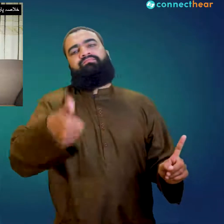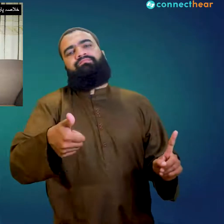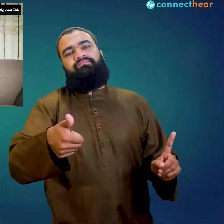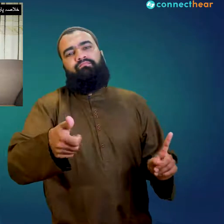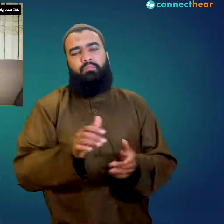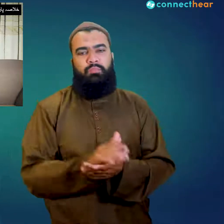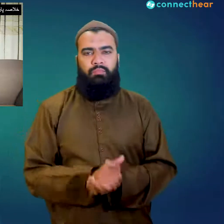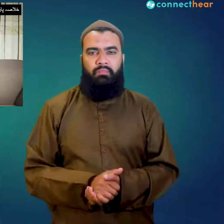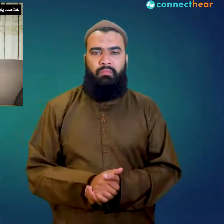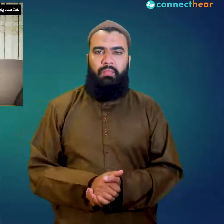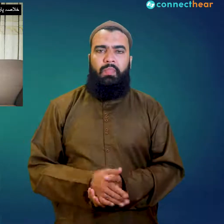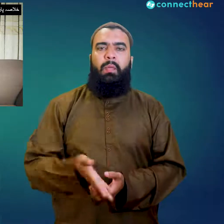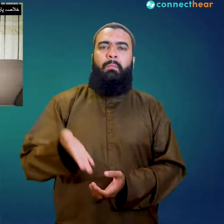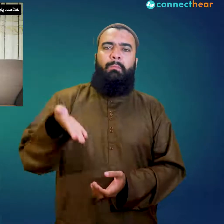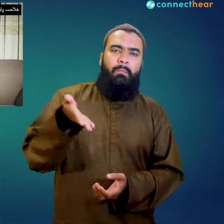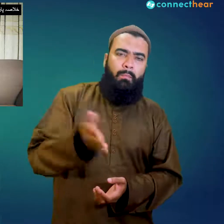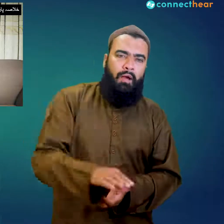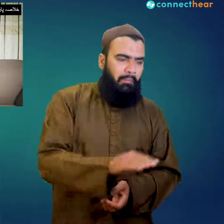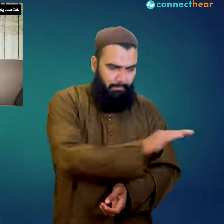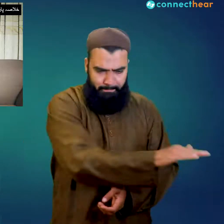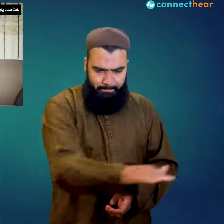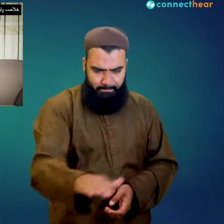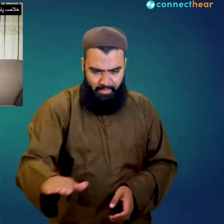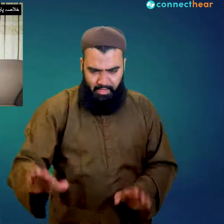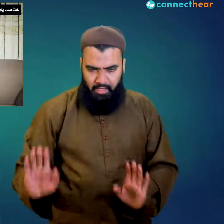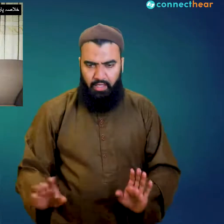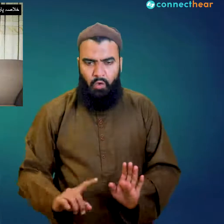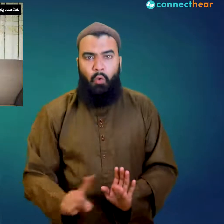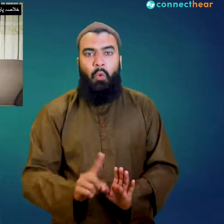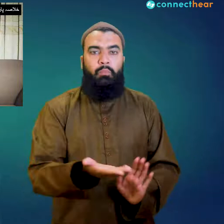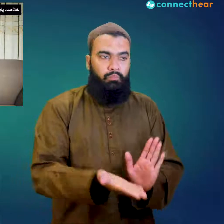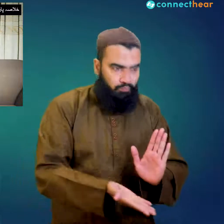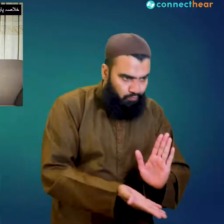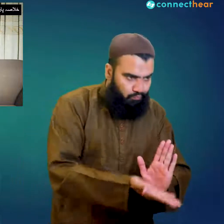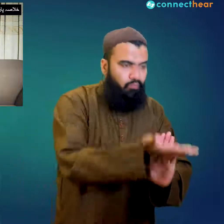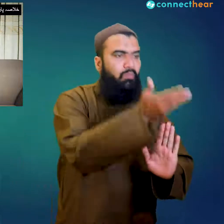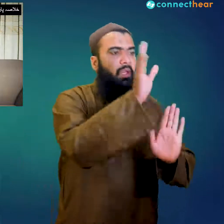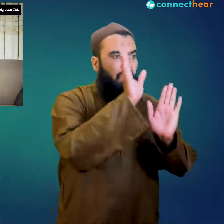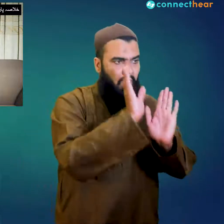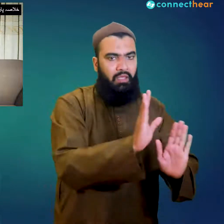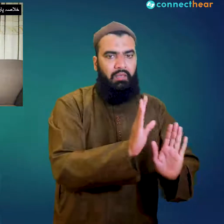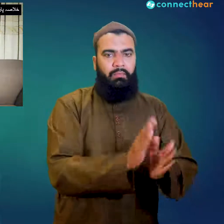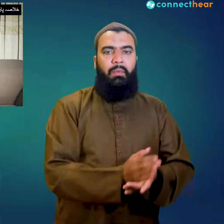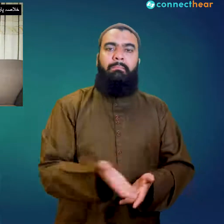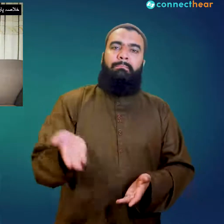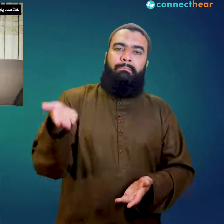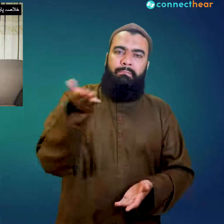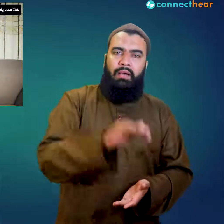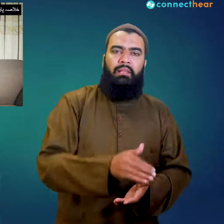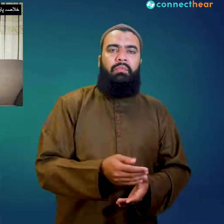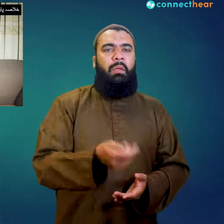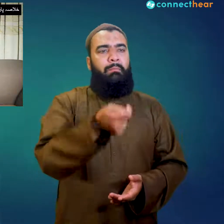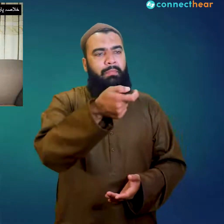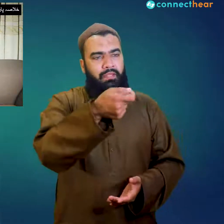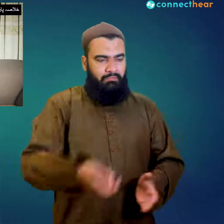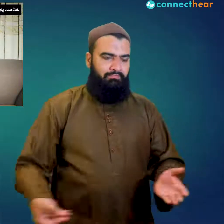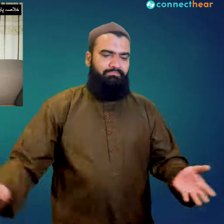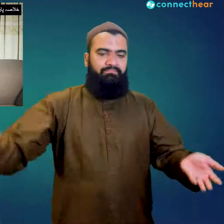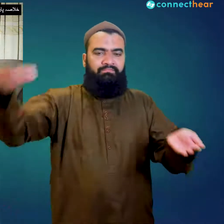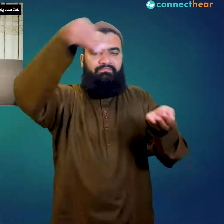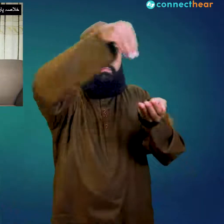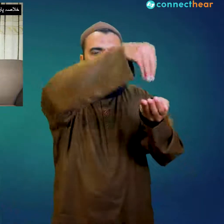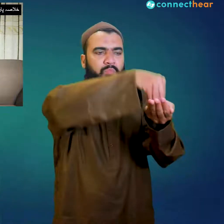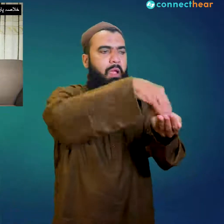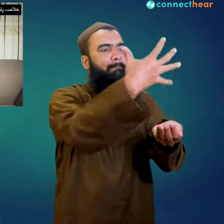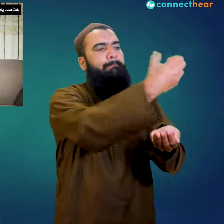اسی طرح یتیم کو جب وہ بلوغت کی عمر کو، سمجھداری کی عمر کو پہنچ جاتا ہے تو پھر وہ مال اس کے حوالے کیا گیا